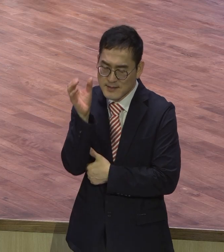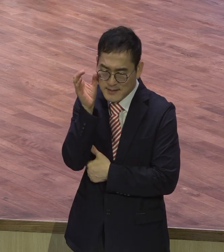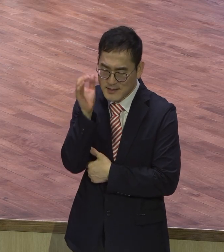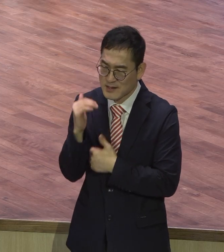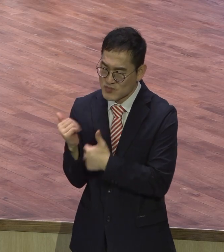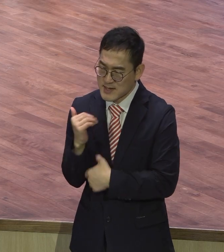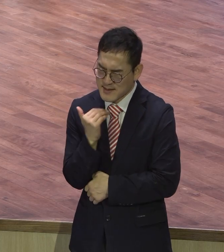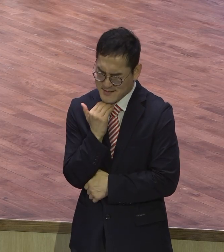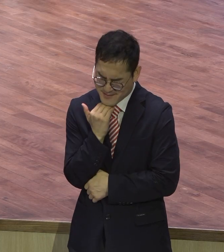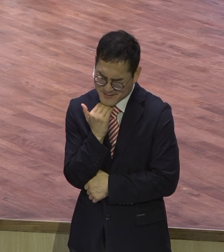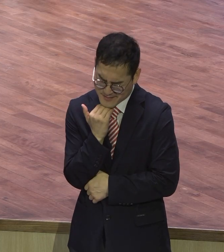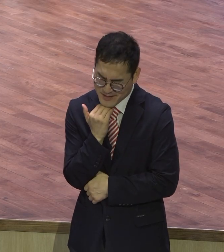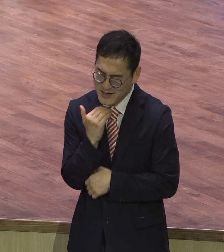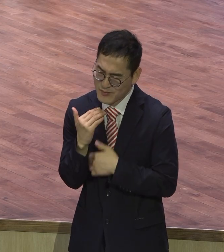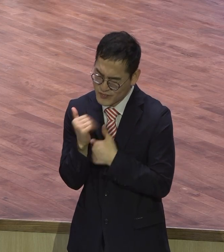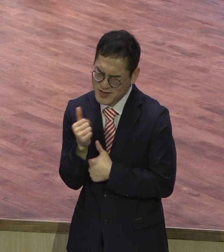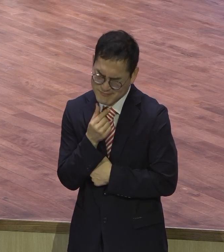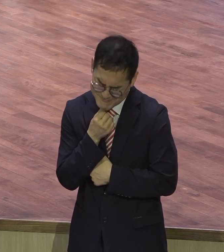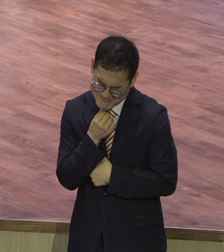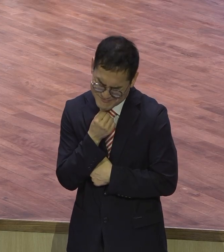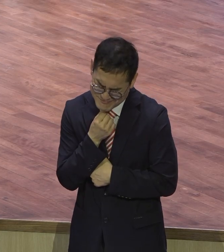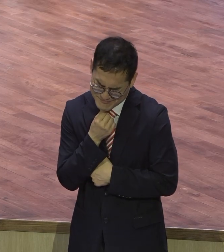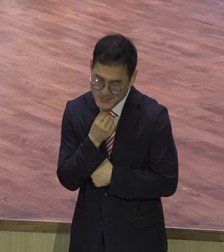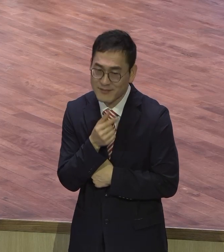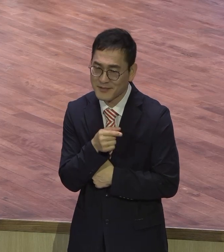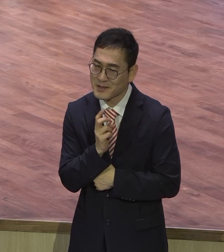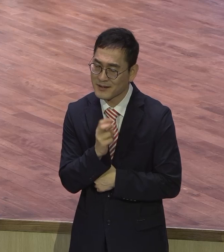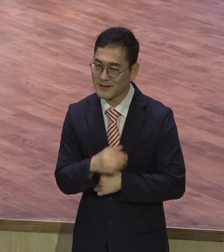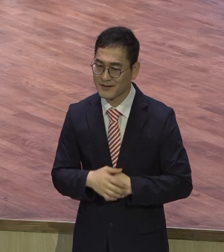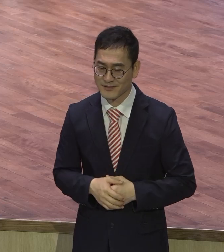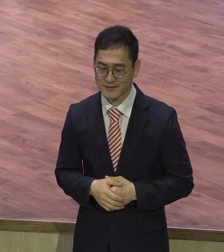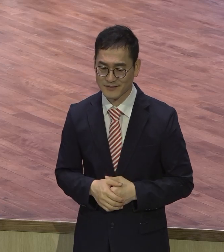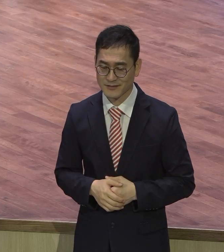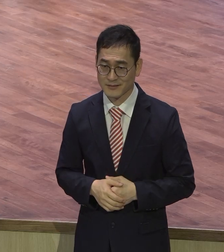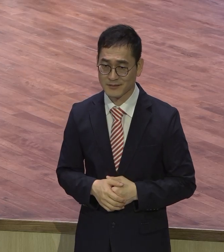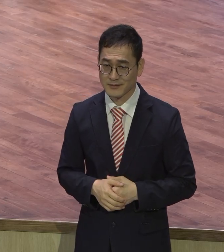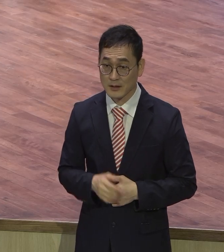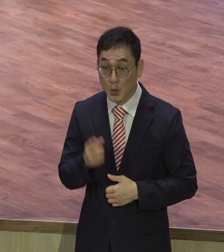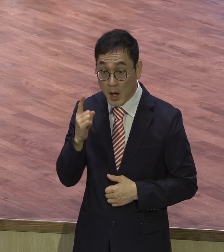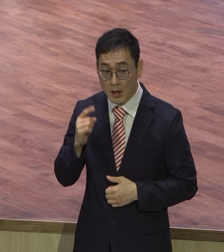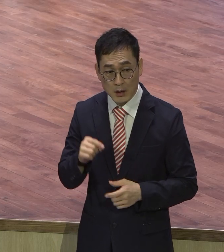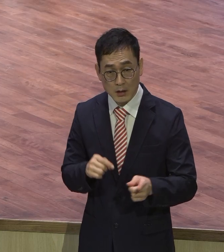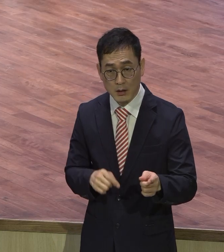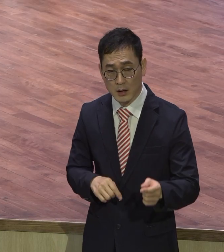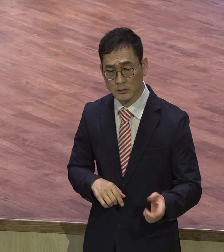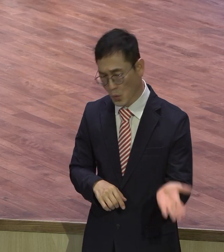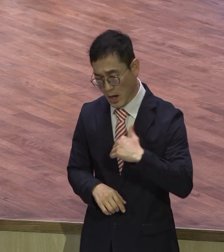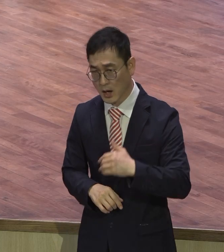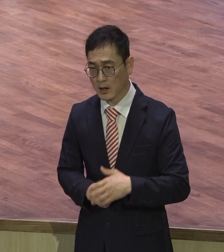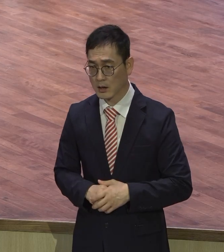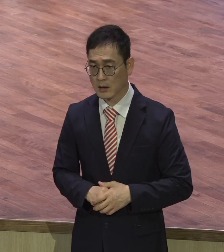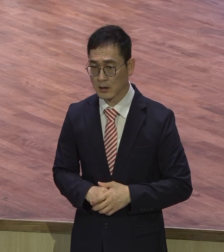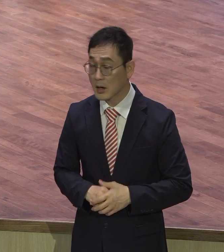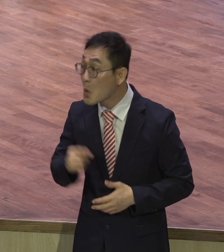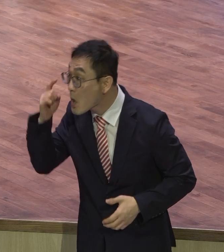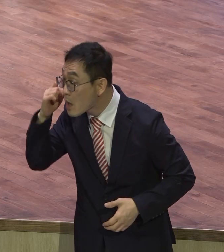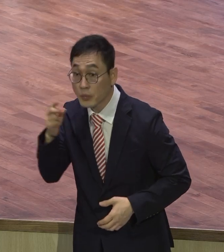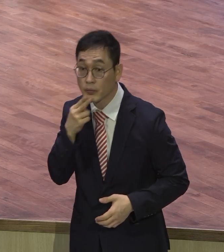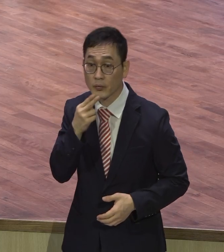듯이 그렇게 아무런 주장이 없이 너 날 따라 뭐 질문도 없고 그대로